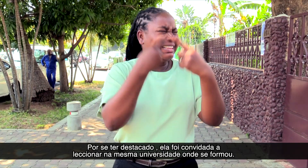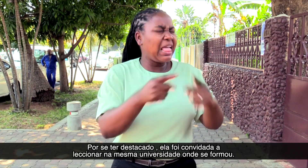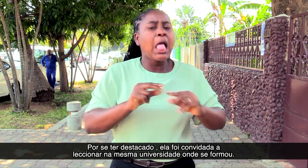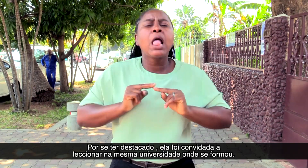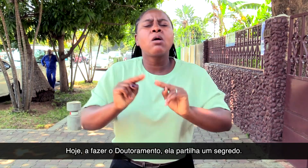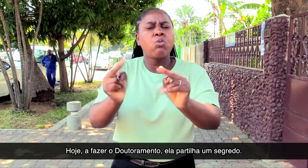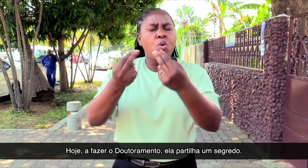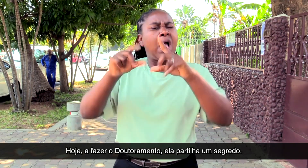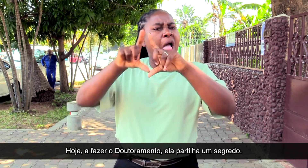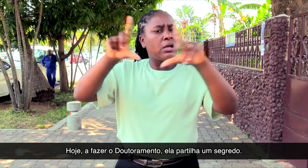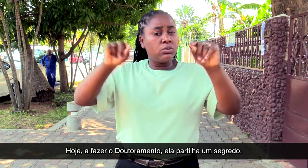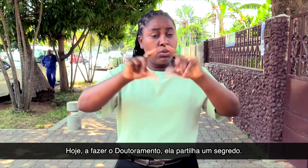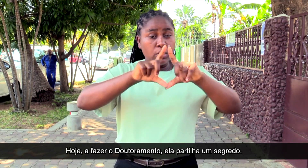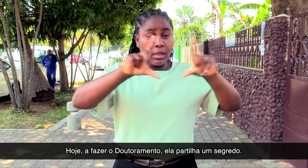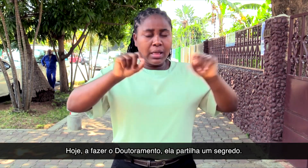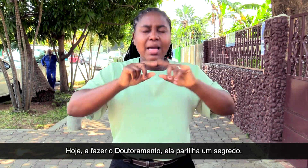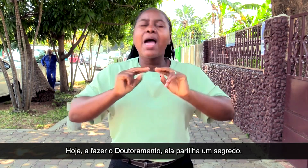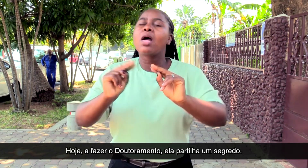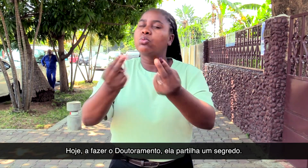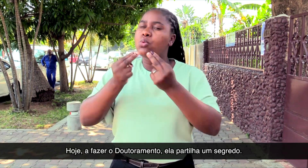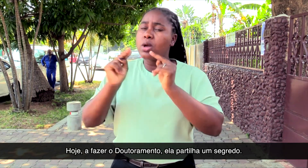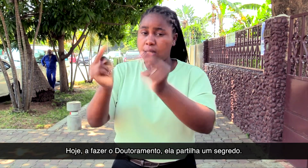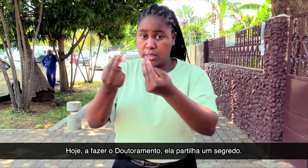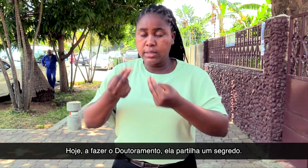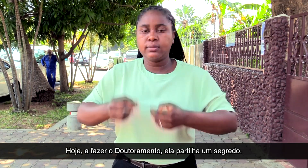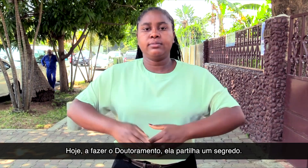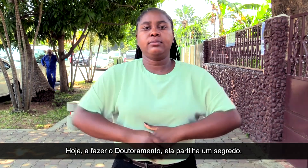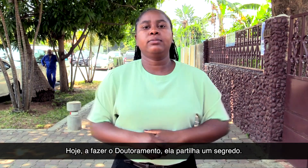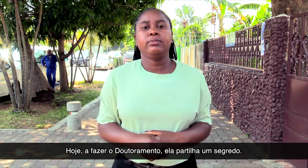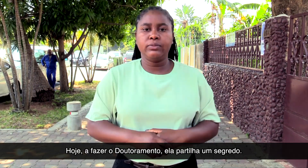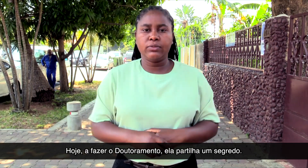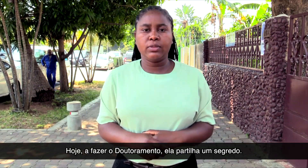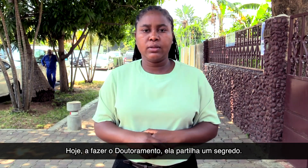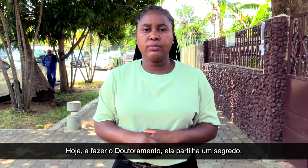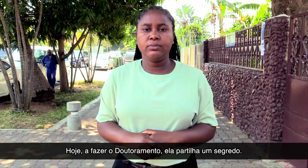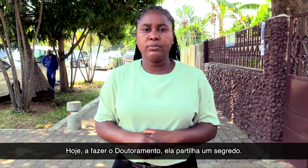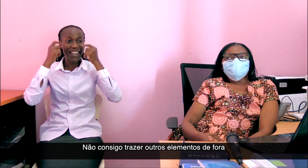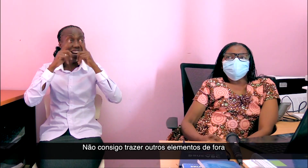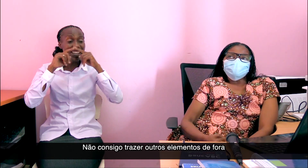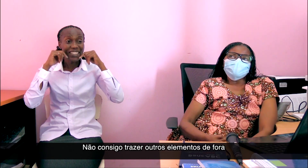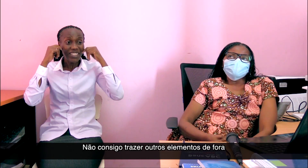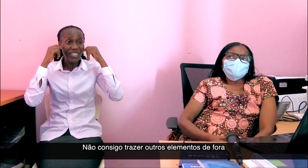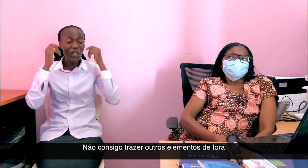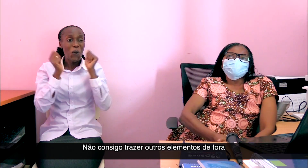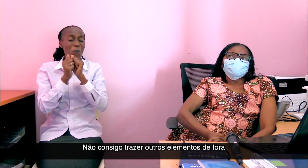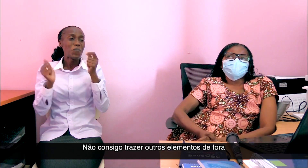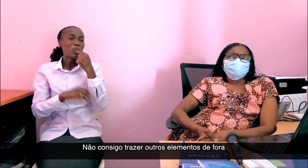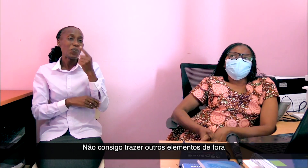formou. Hoje, a fazer o doutoramento, ela partilha um segredo. Não posso trazer outros